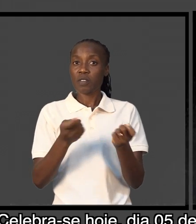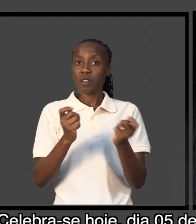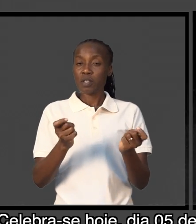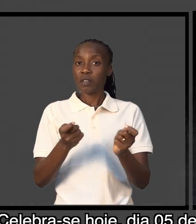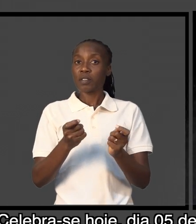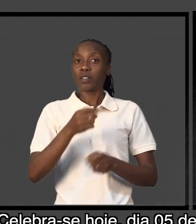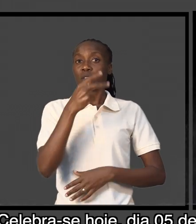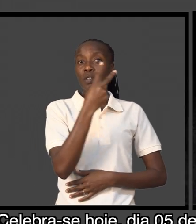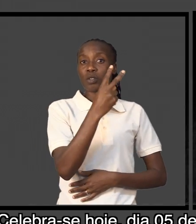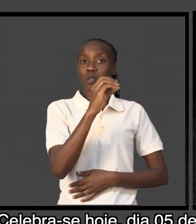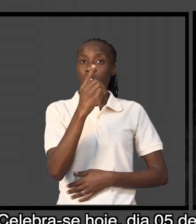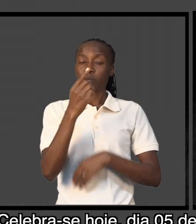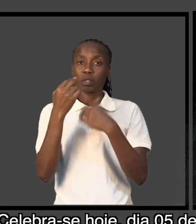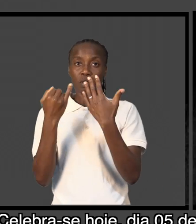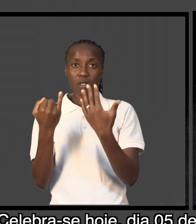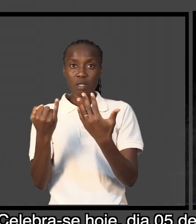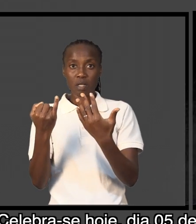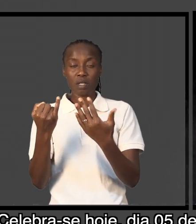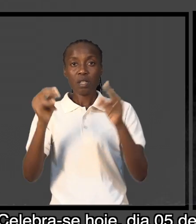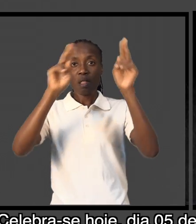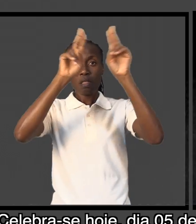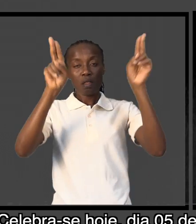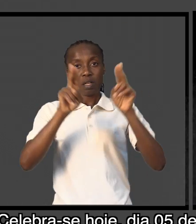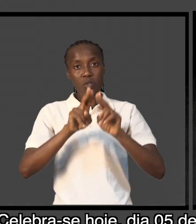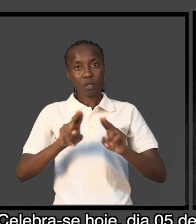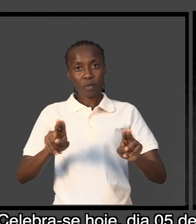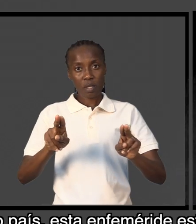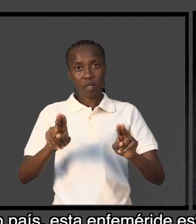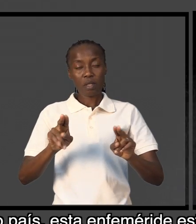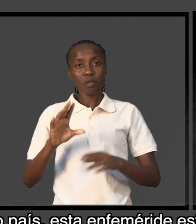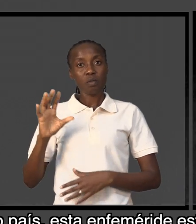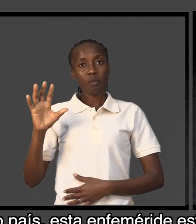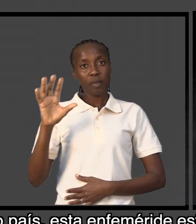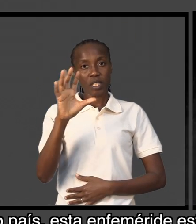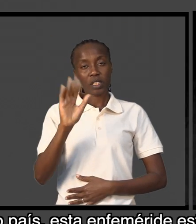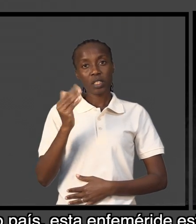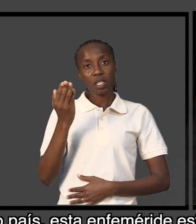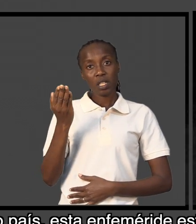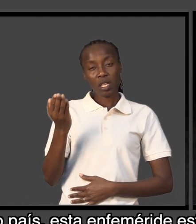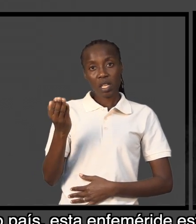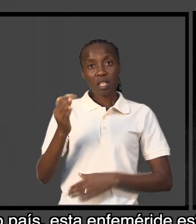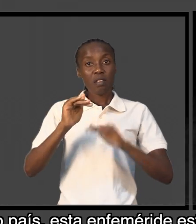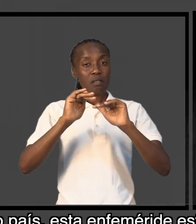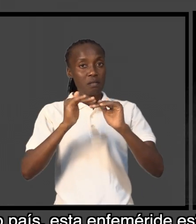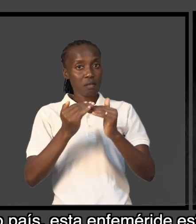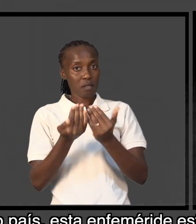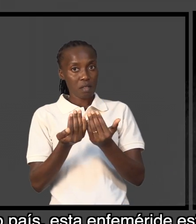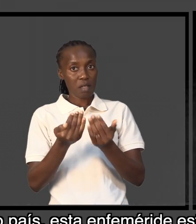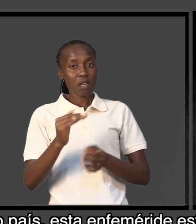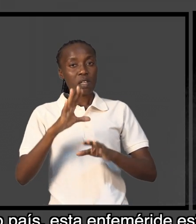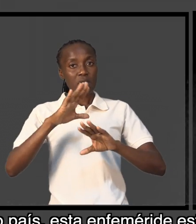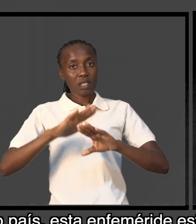ser celebrada em 2016 internacionalmente. No país, esta efeméride está